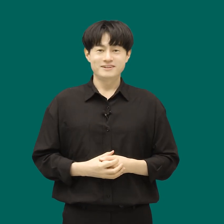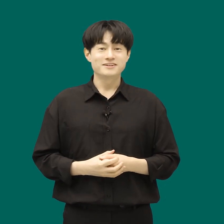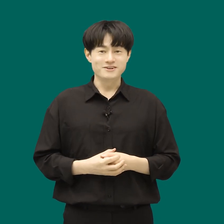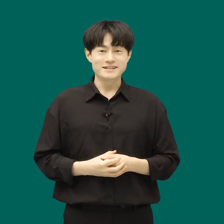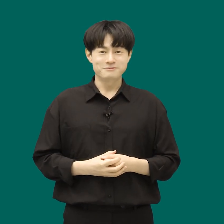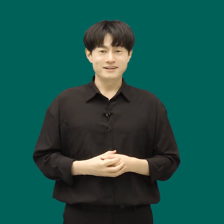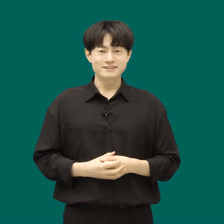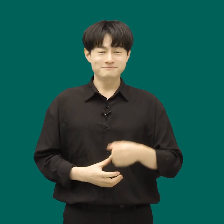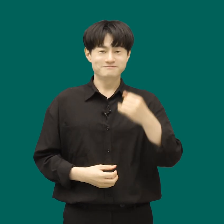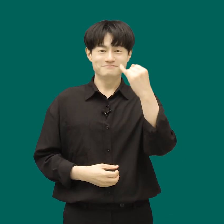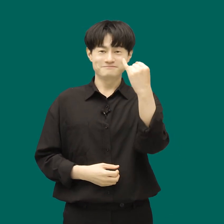여자입니다.